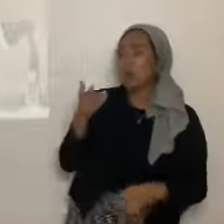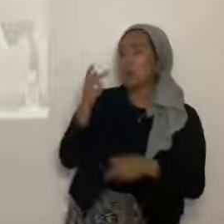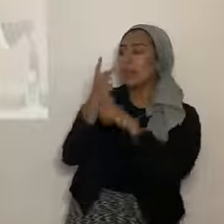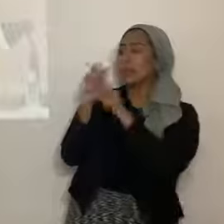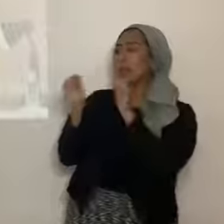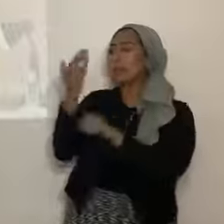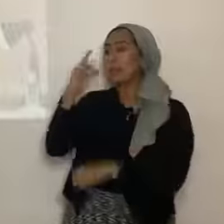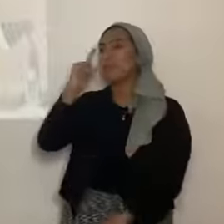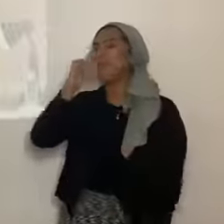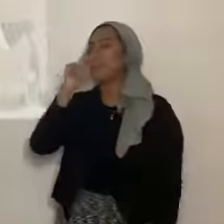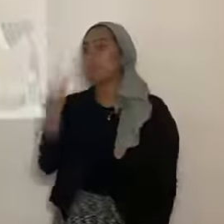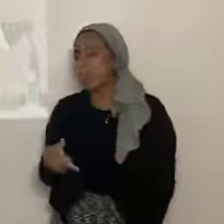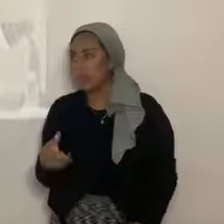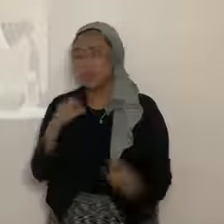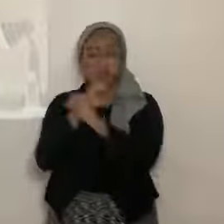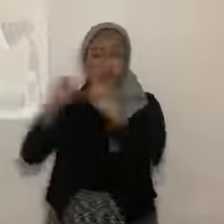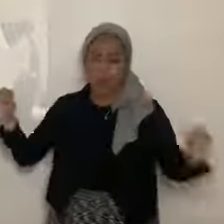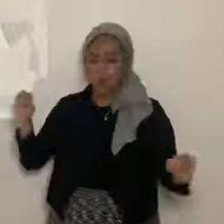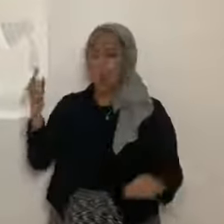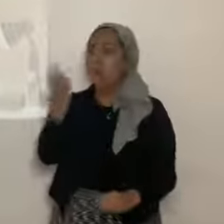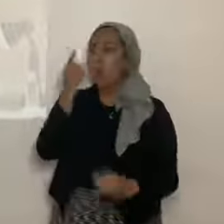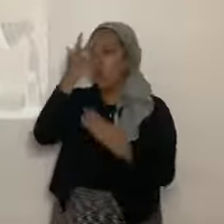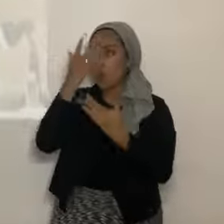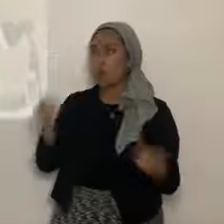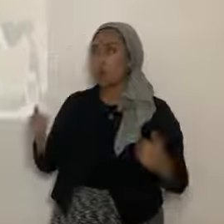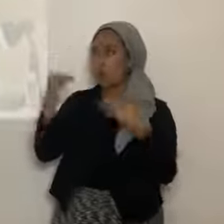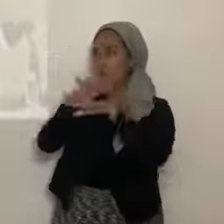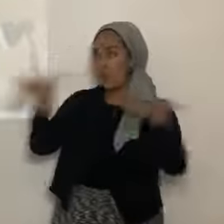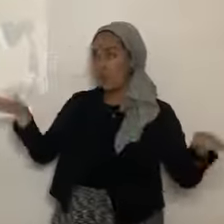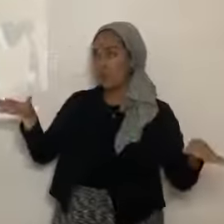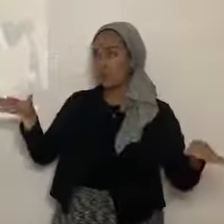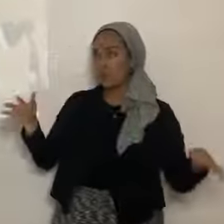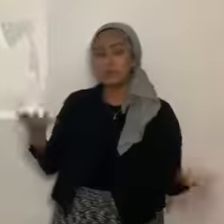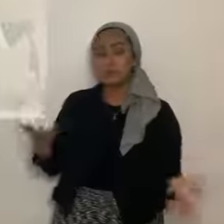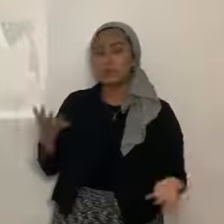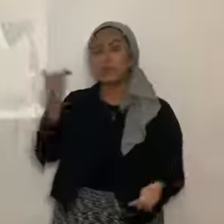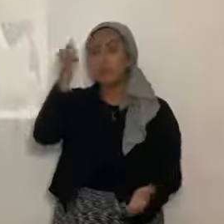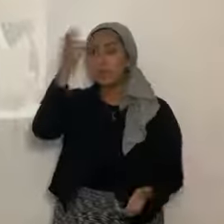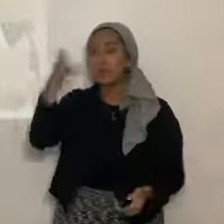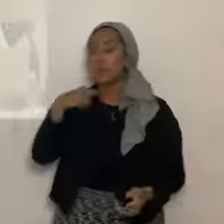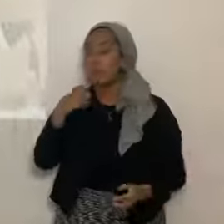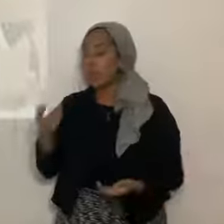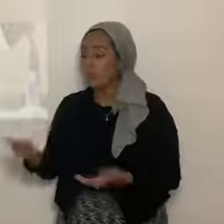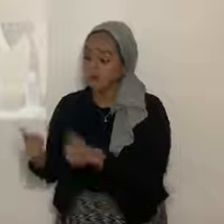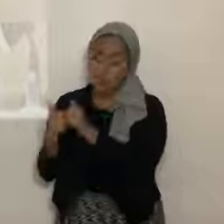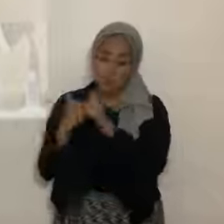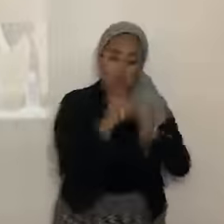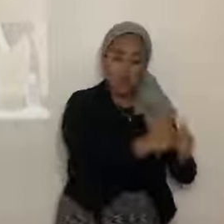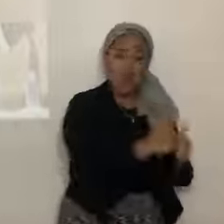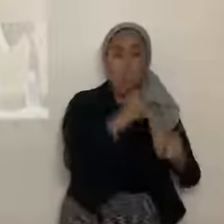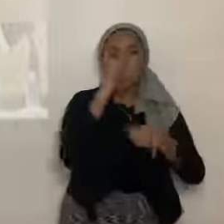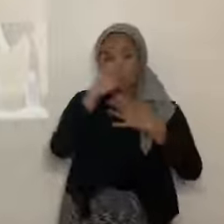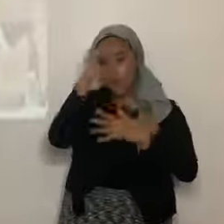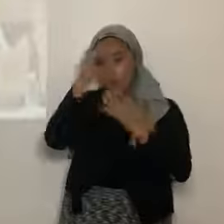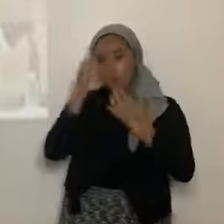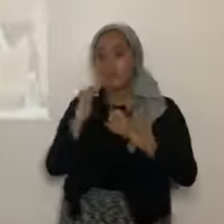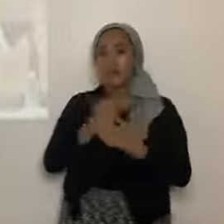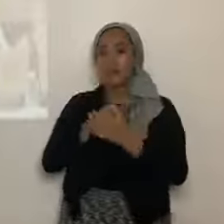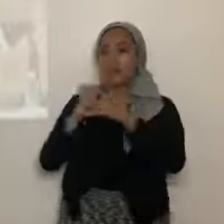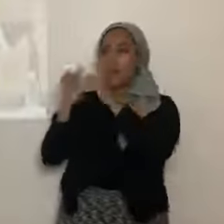reposo, ni nada de eso. Nada más sáname. Pero él dice, sígueme. Él quiere que tengamos comunión con él. Punto siguiente por